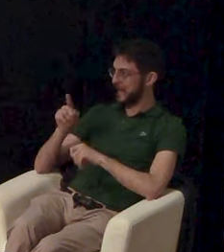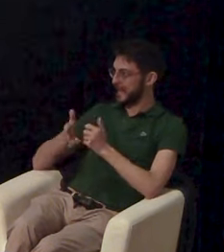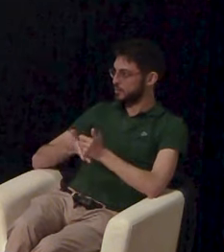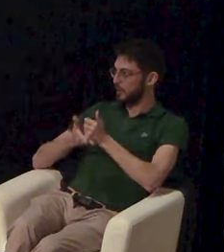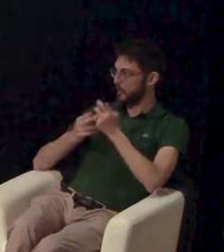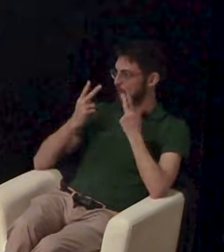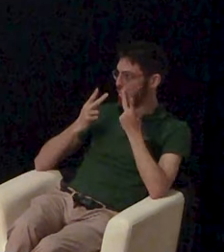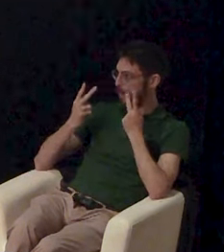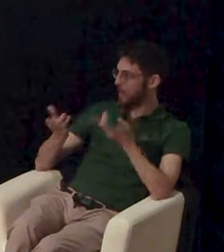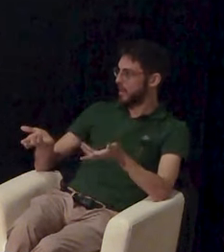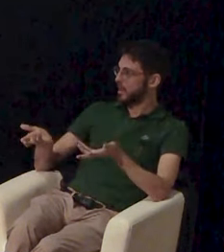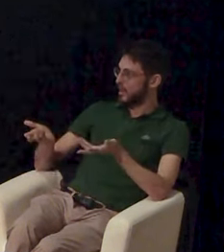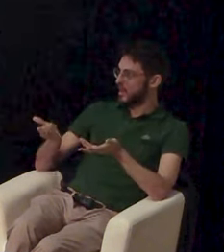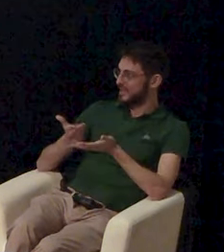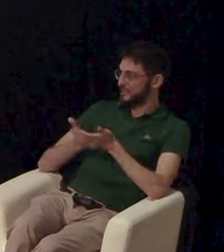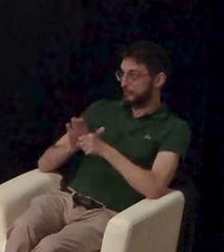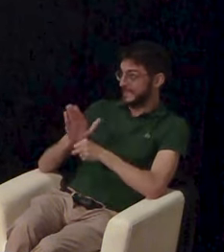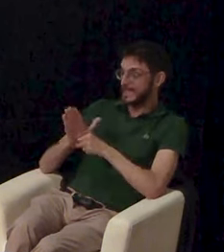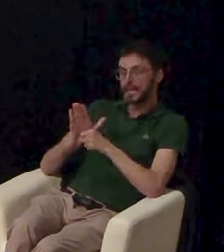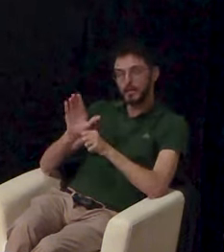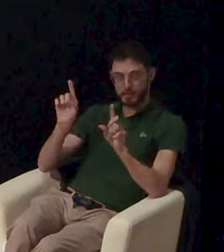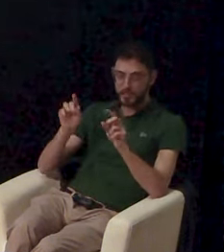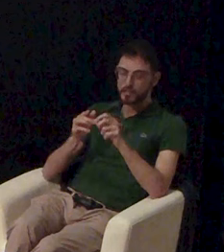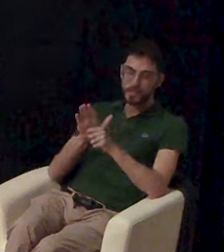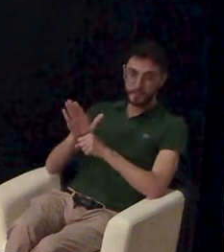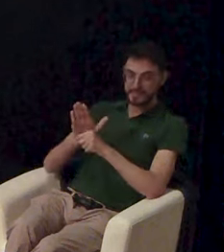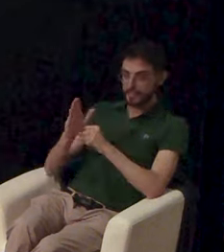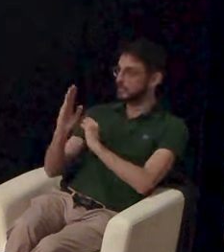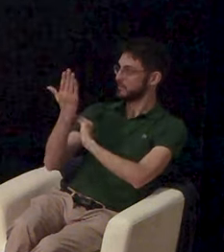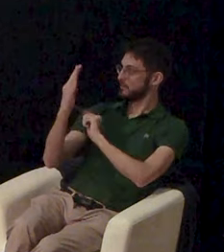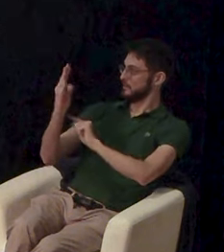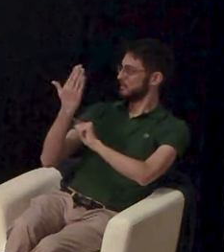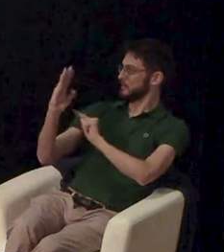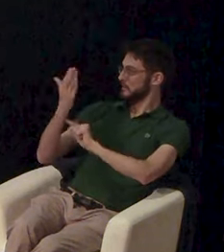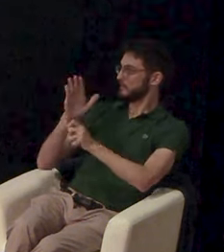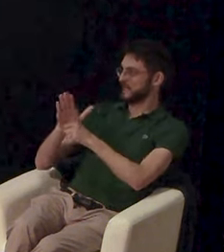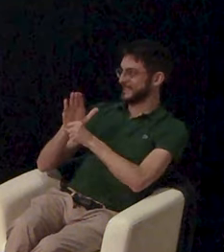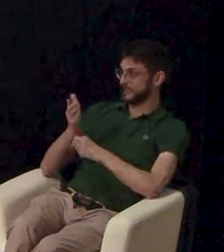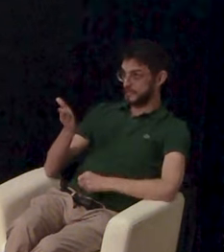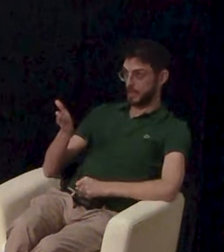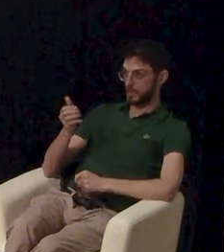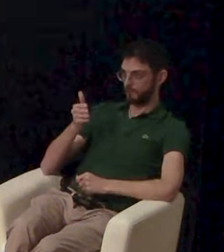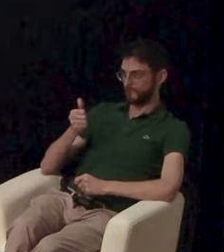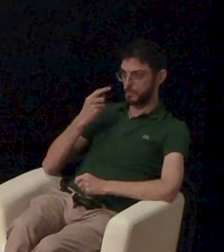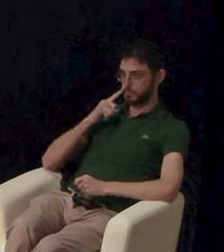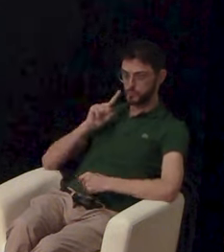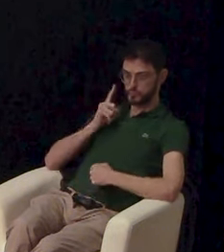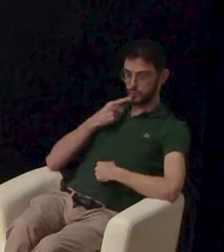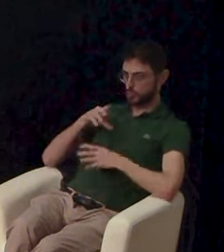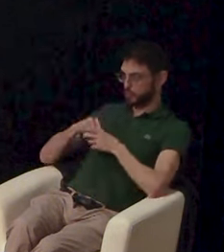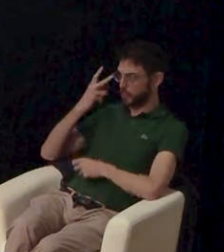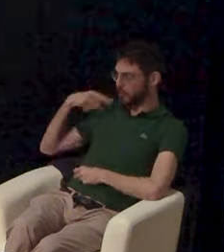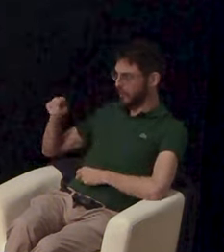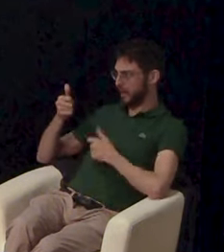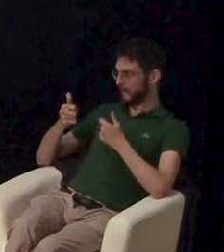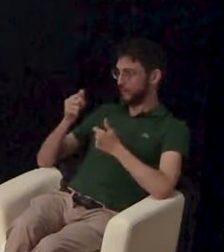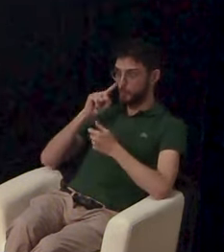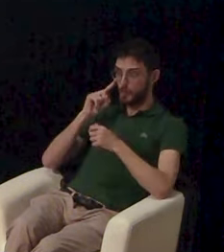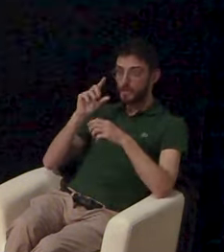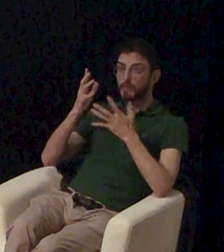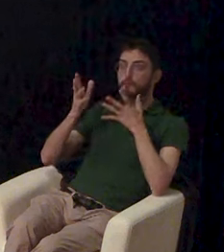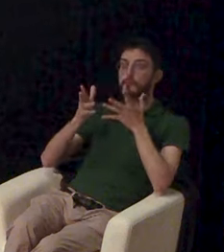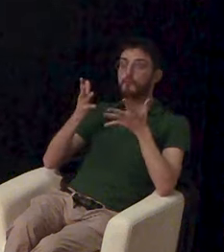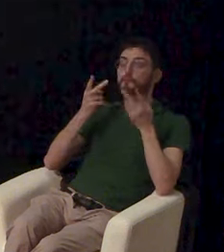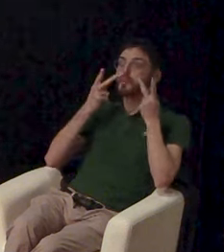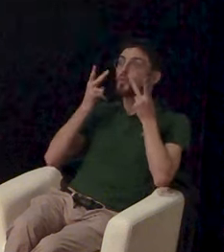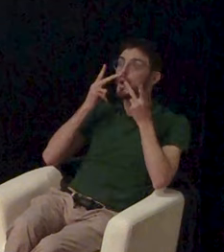Et les profs n'utilisent rarement, que très rarement, les supports visuels. Ou je dirais plutôt pas assez. Et pour nous, les sourds, c'est